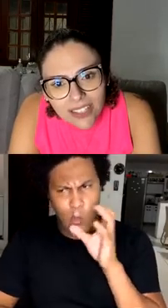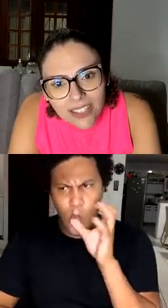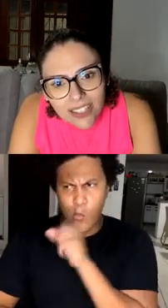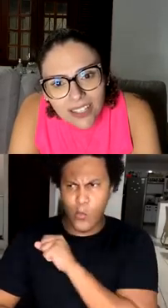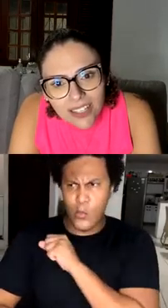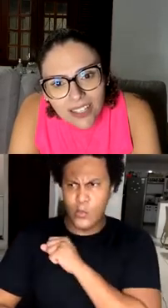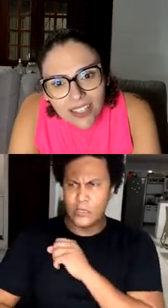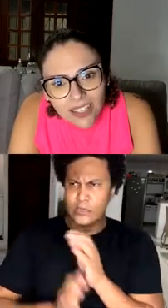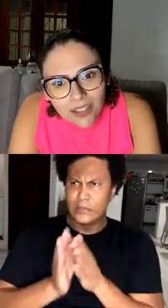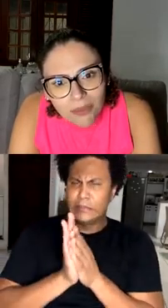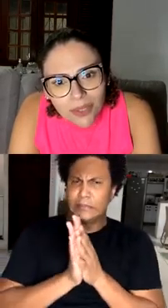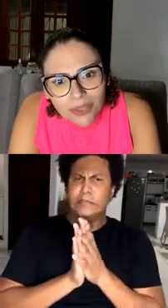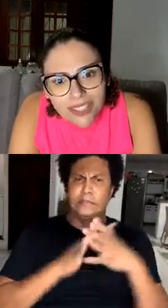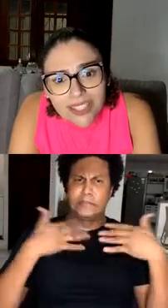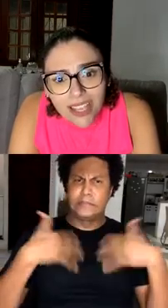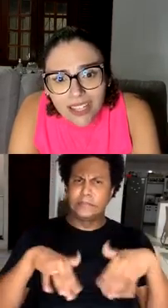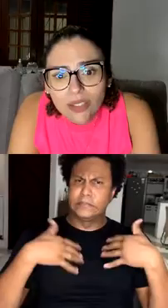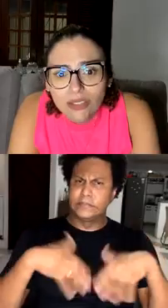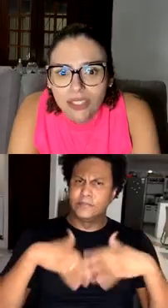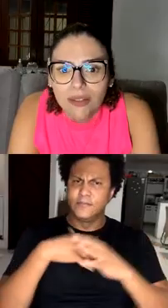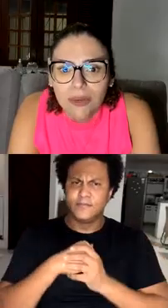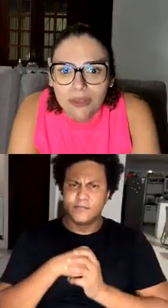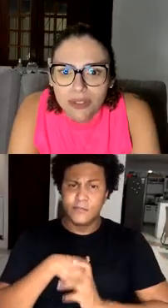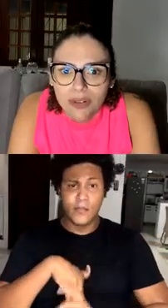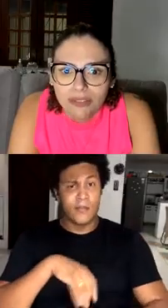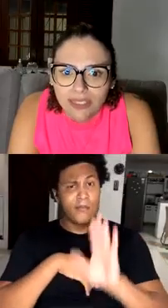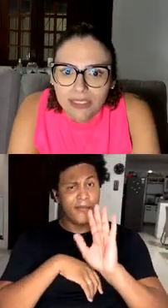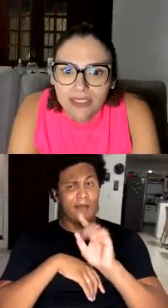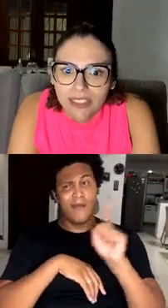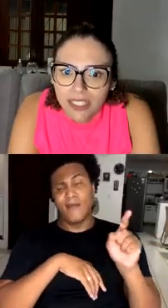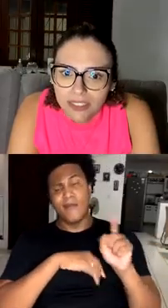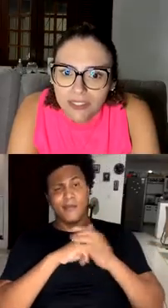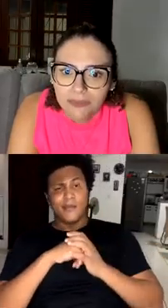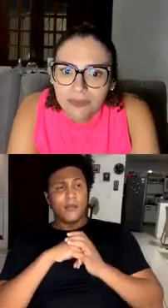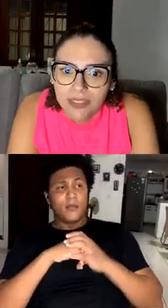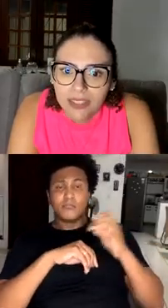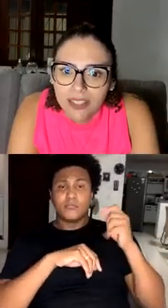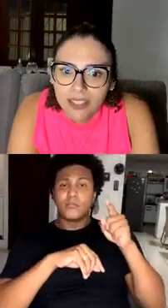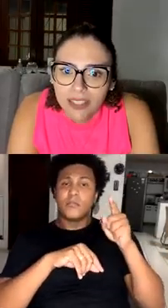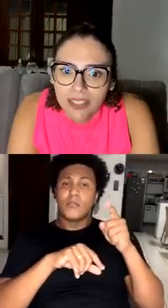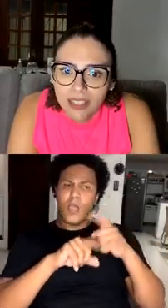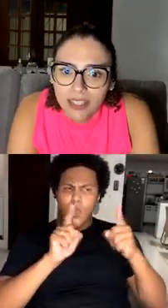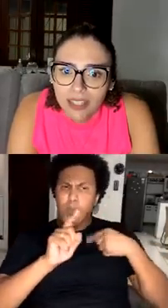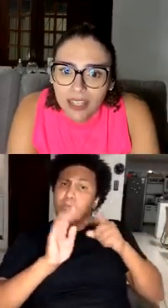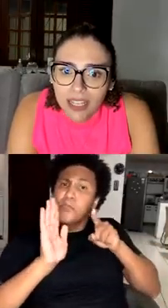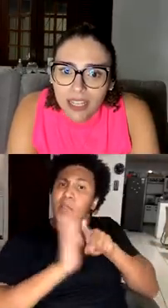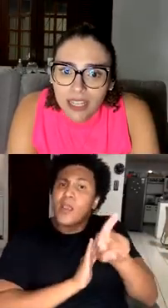idade? Muito cedo, né, para menstruar com 10 anos de idade.